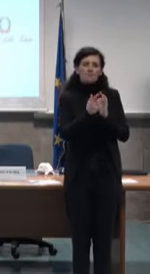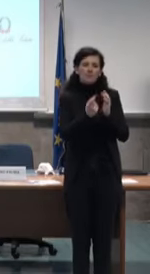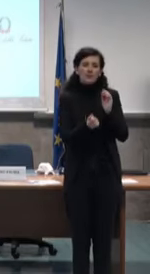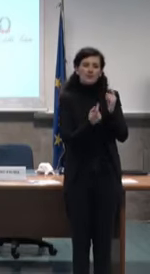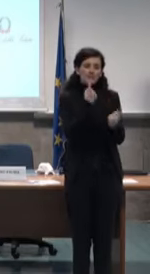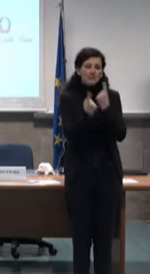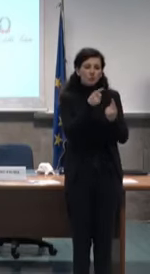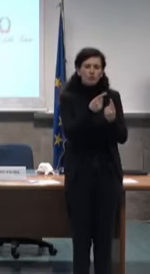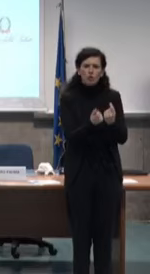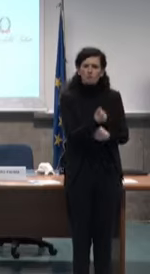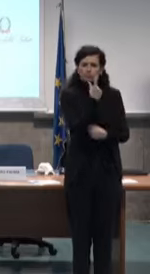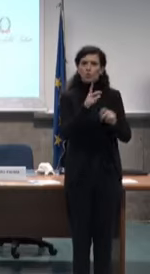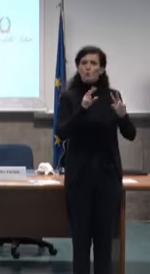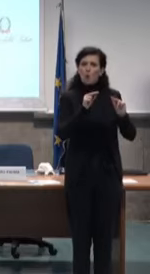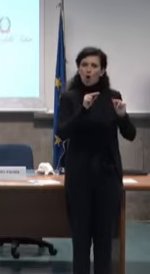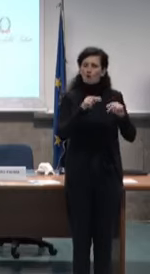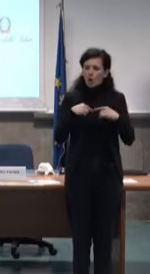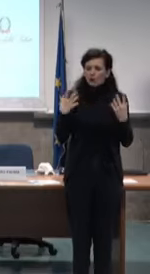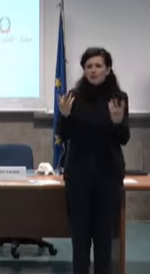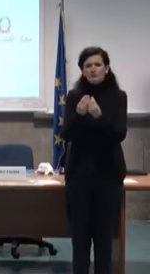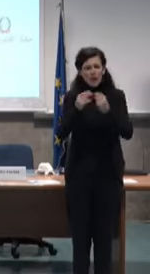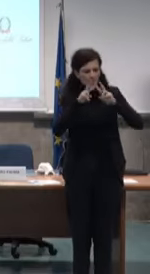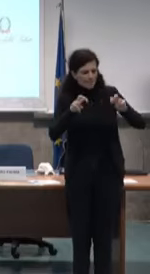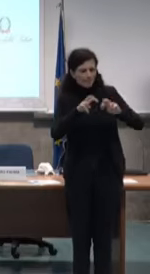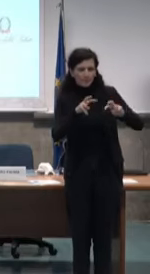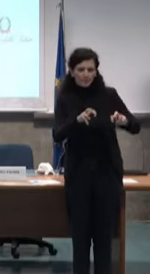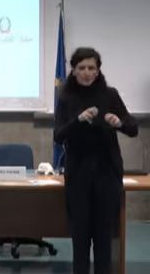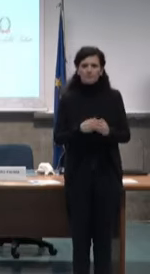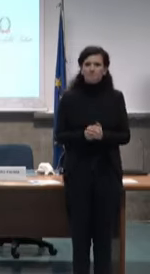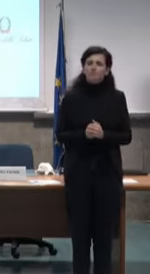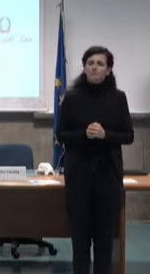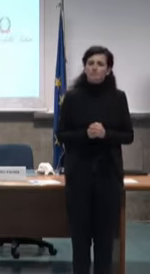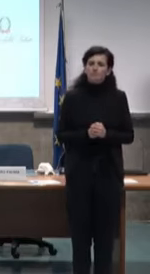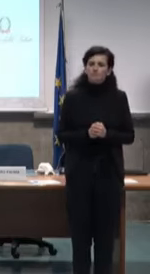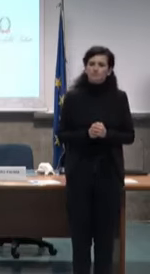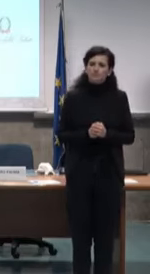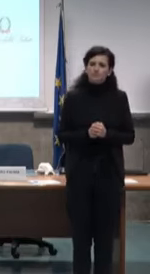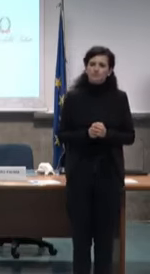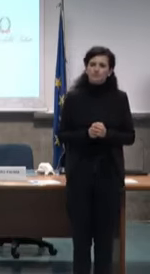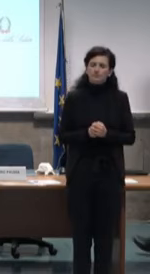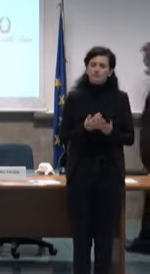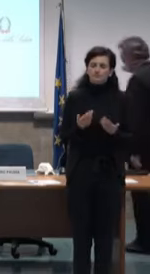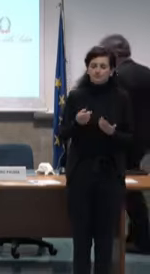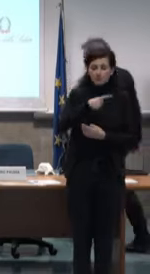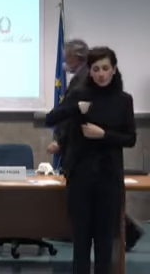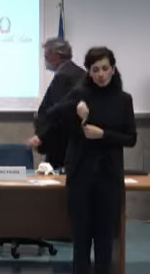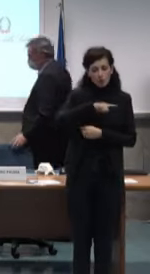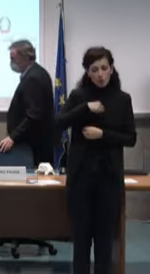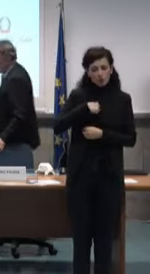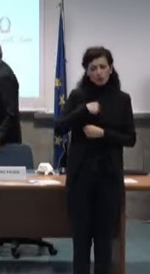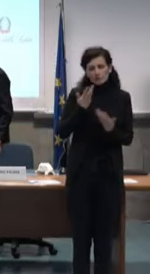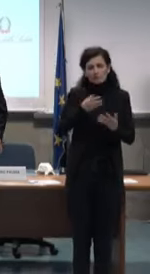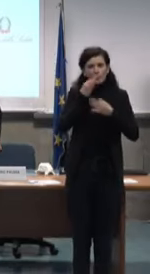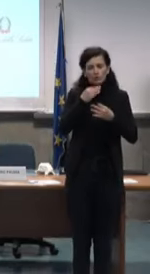condizioni nuove e noi abbiamo da sempre noi intendo dire come ufficio del garante